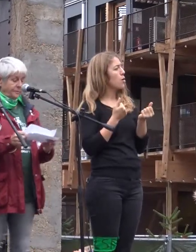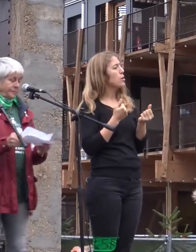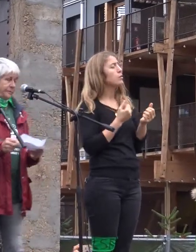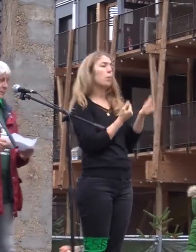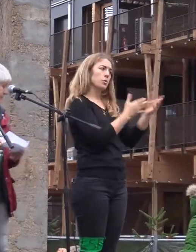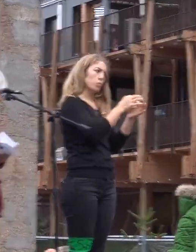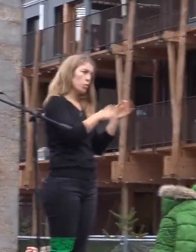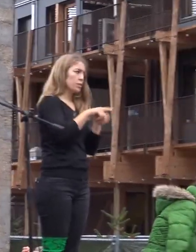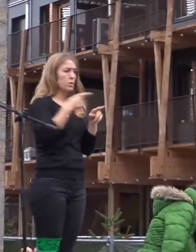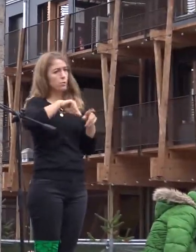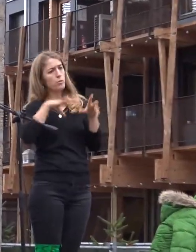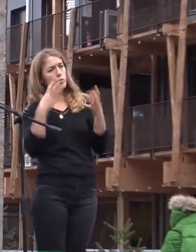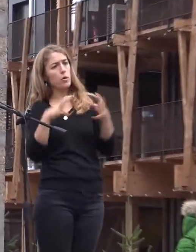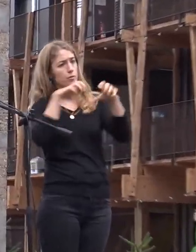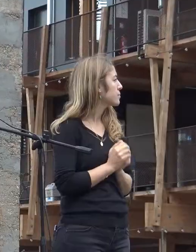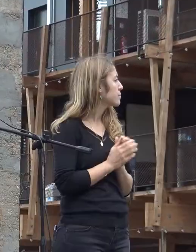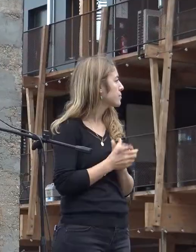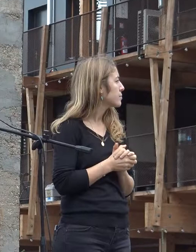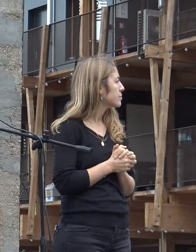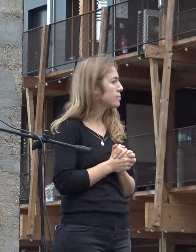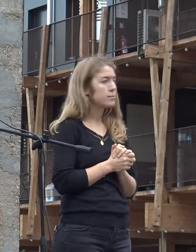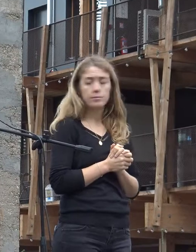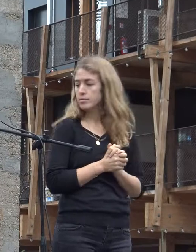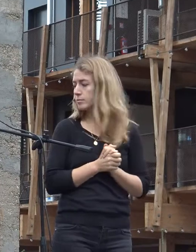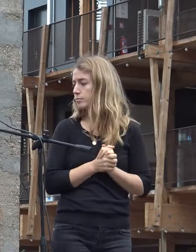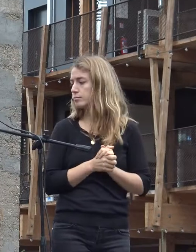que nous faisons face à une urgence.